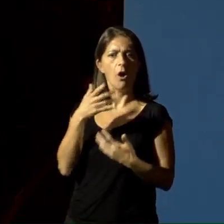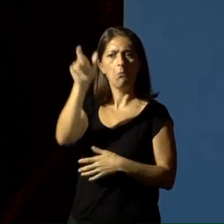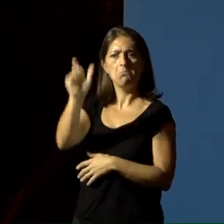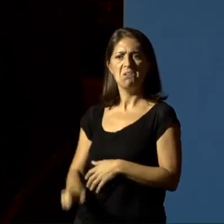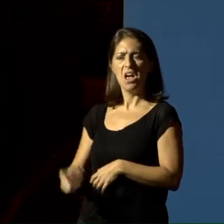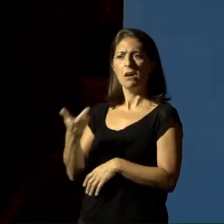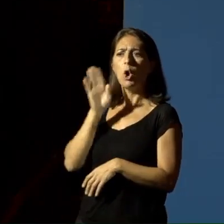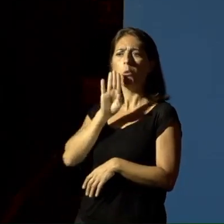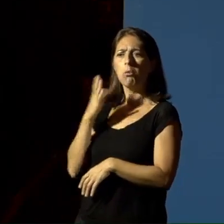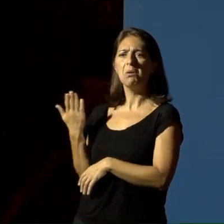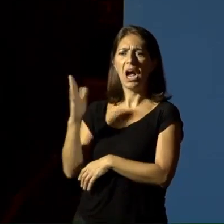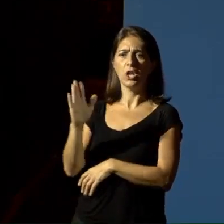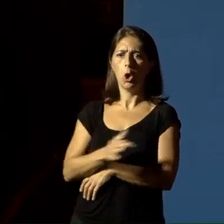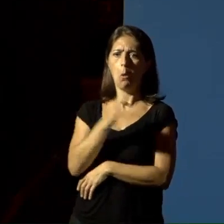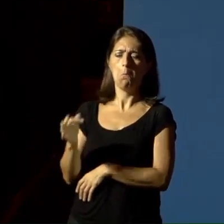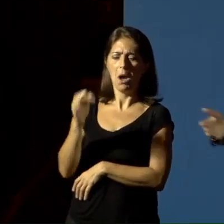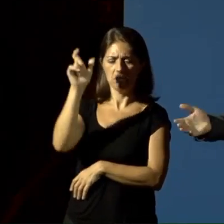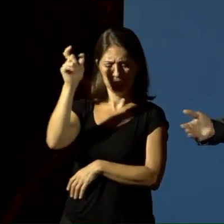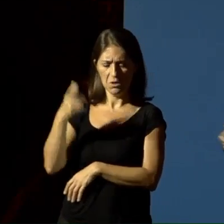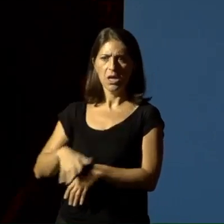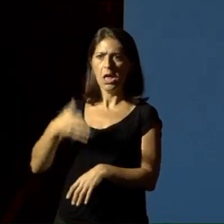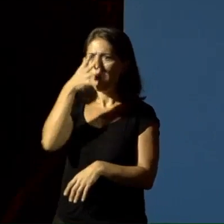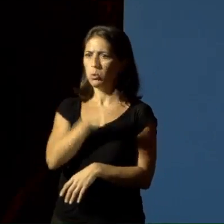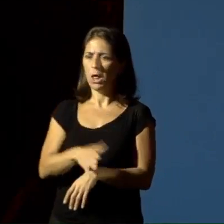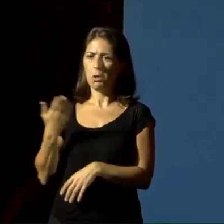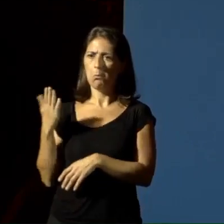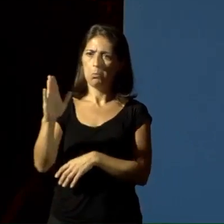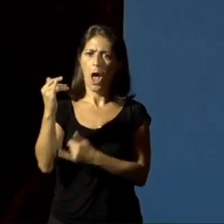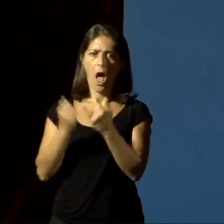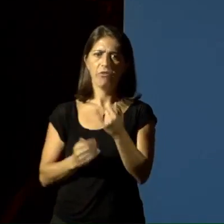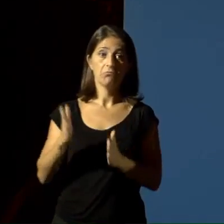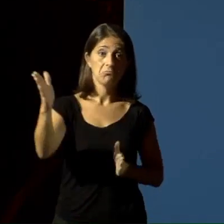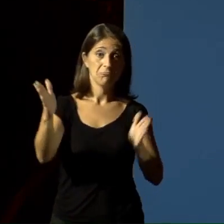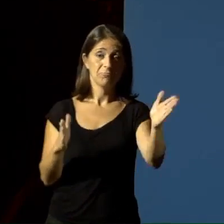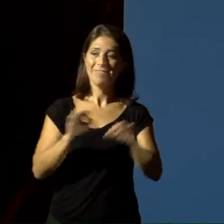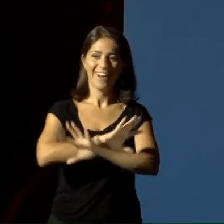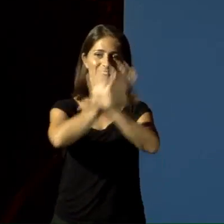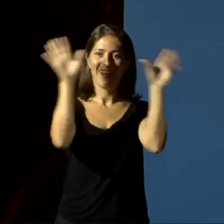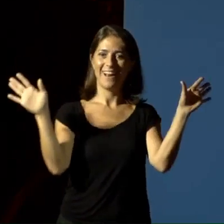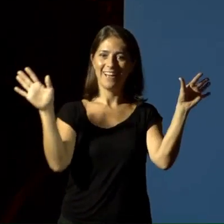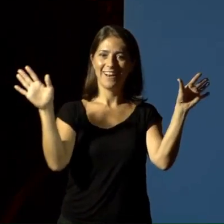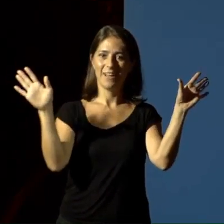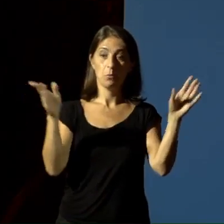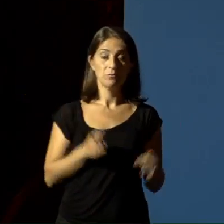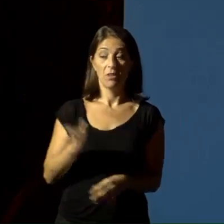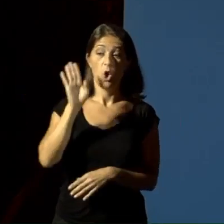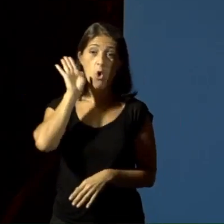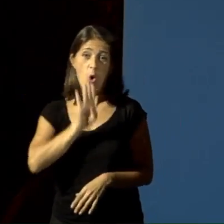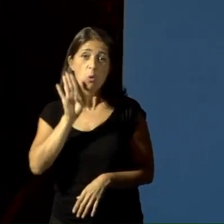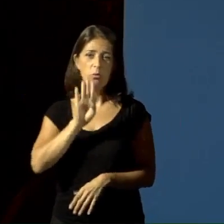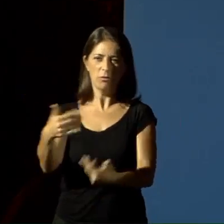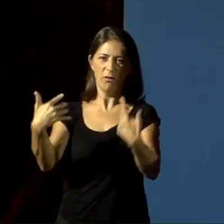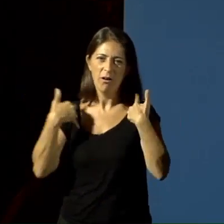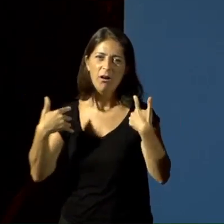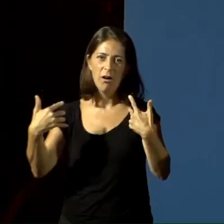da corrupción e contra o candidato da imputación. Así se ve claramente que hai 2 alternativas neste país. Alternativa da corrupción, alternativa do